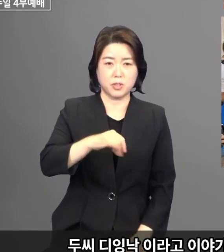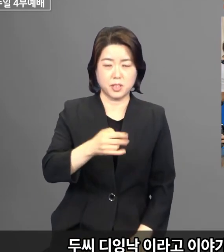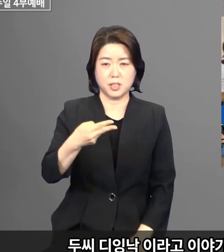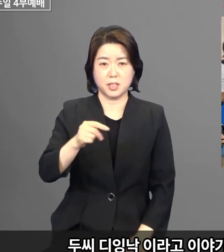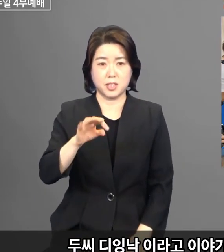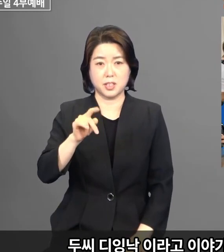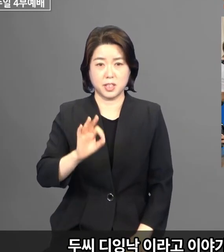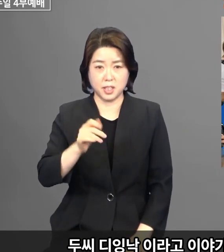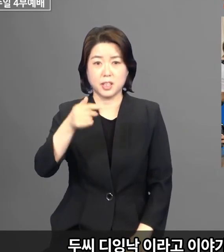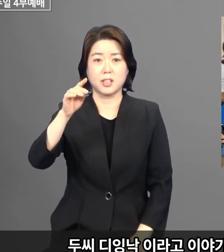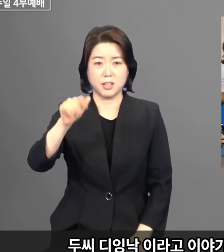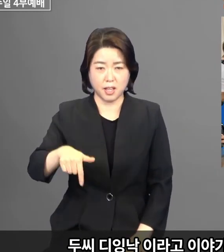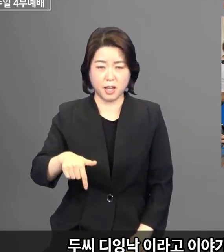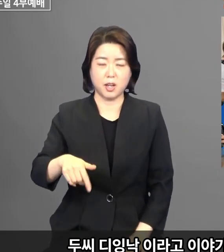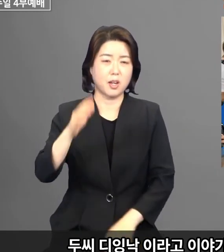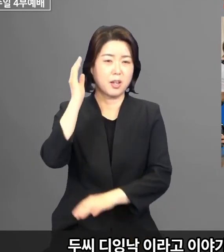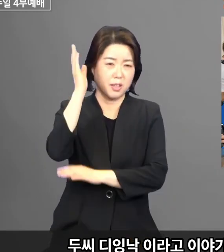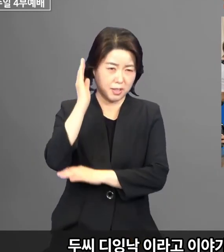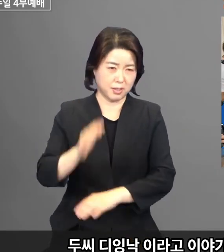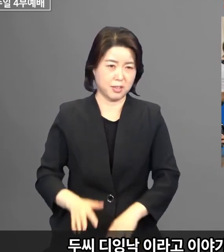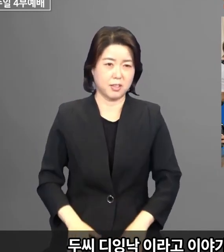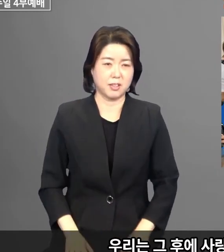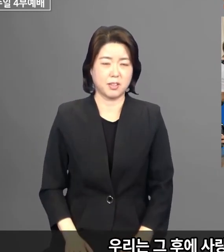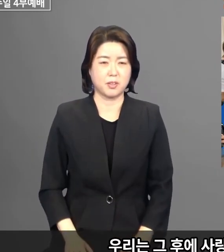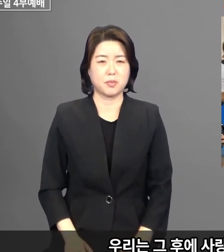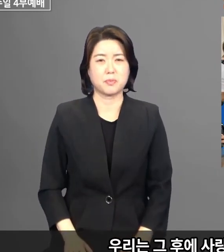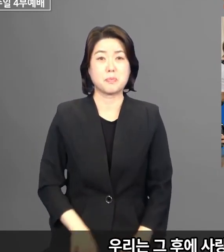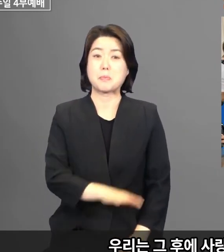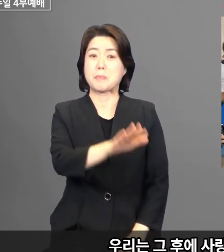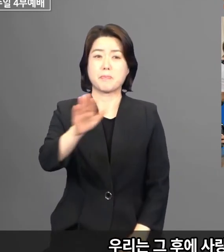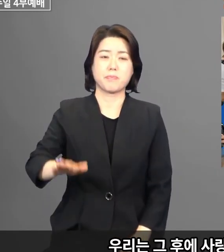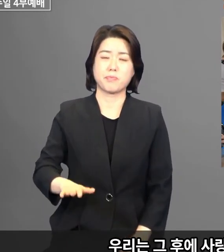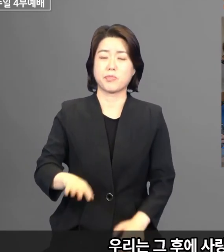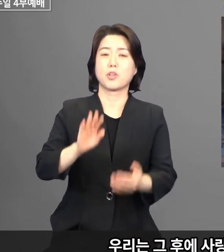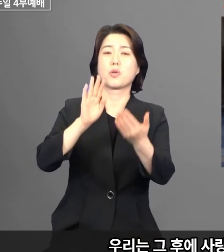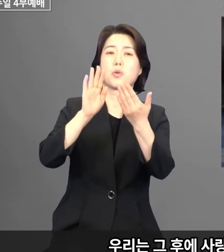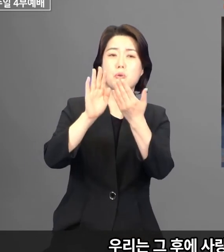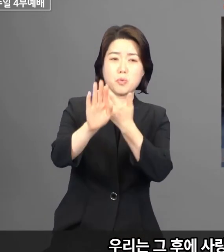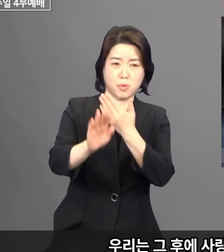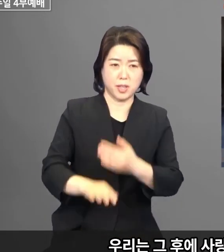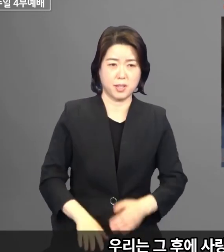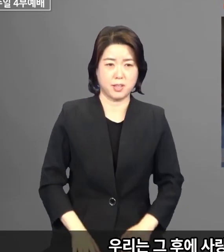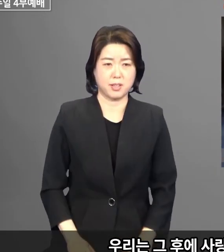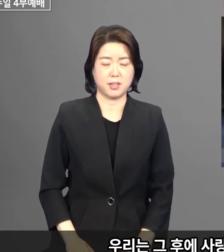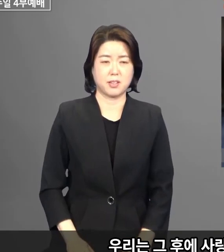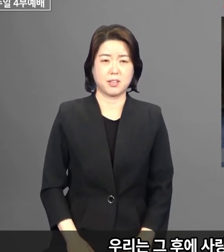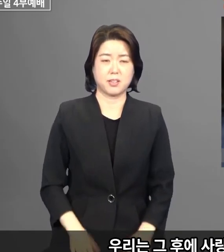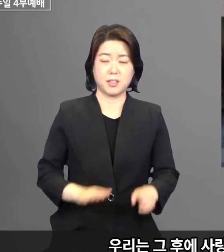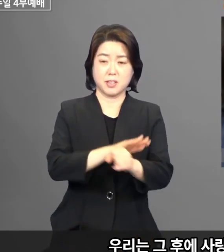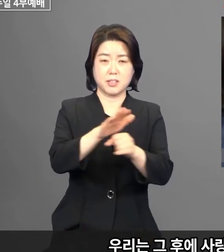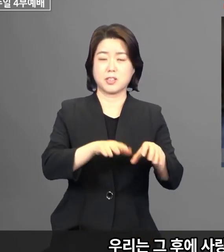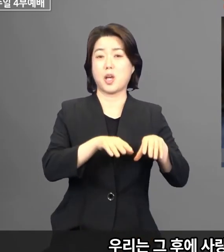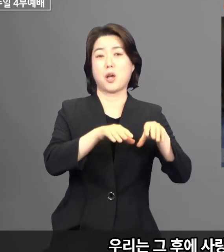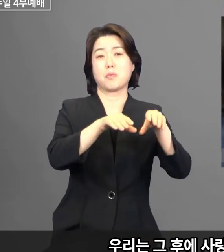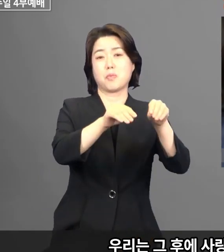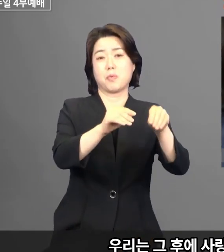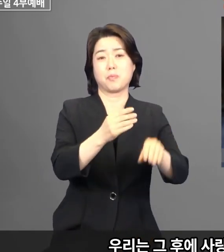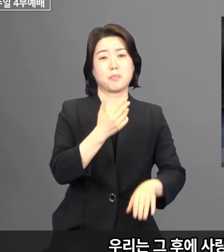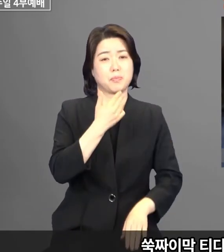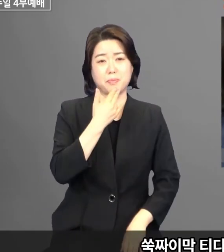디익락이라고 이야기하며 이렇게 행복해합니다. 우리는 그 후에 사랑은 멈추지